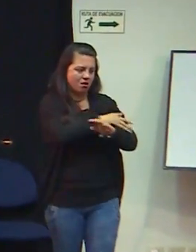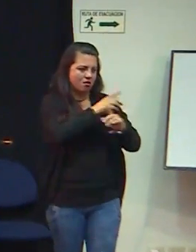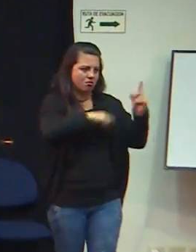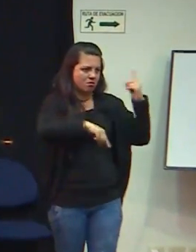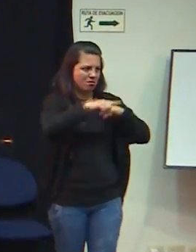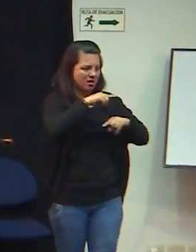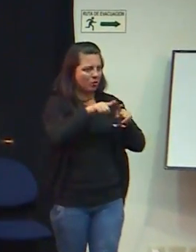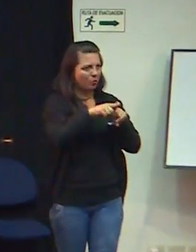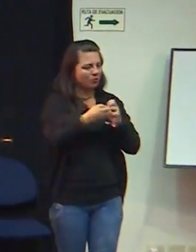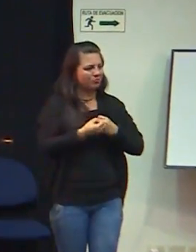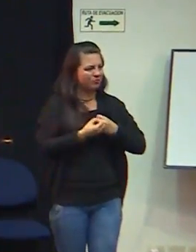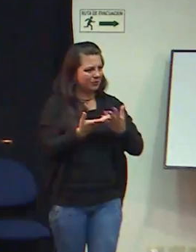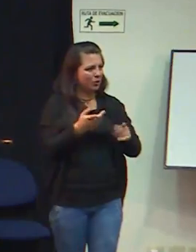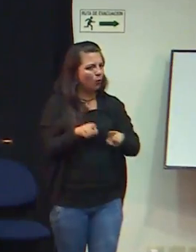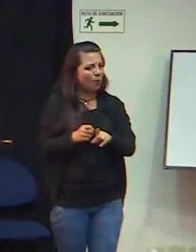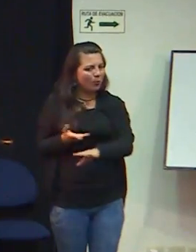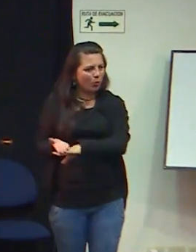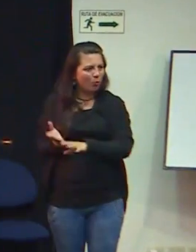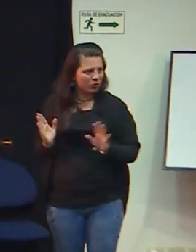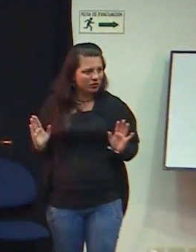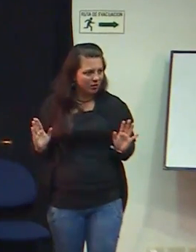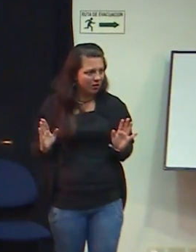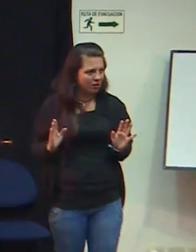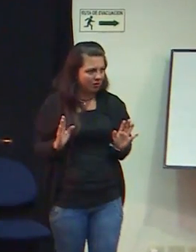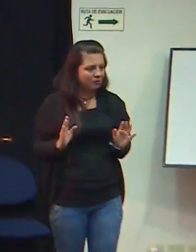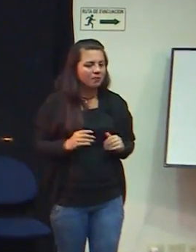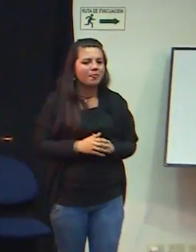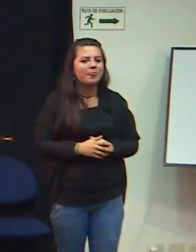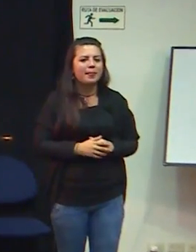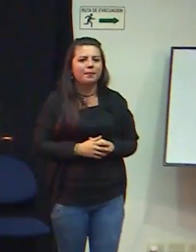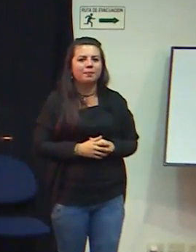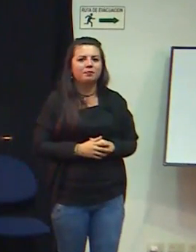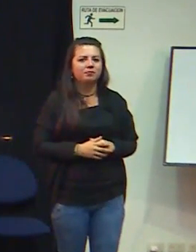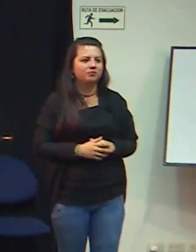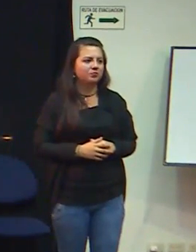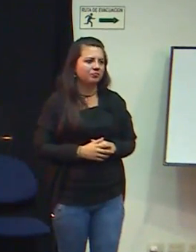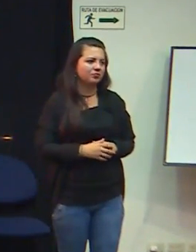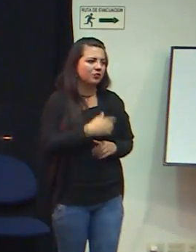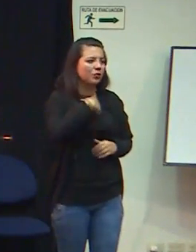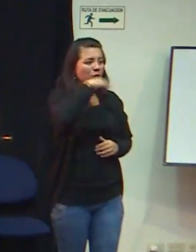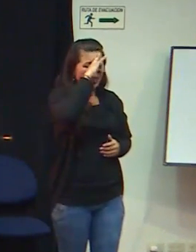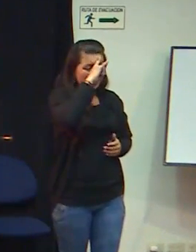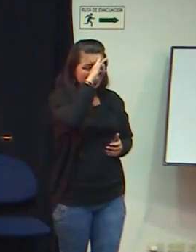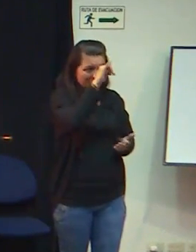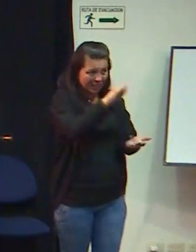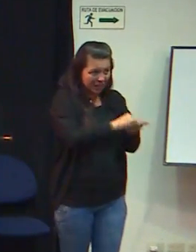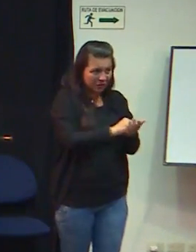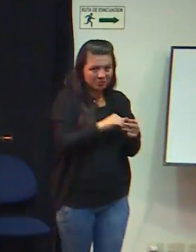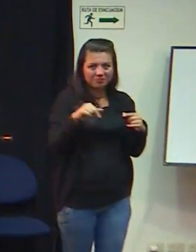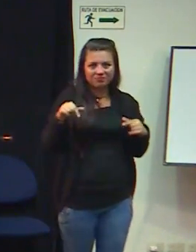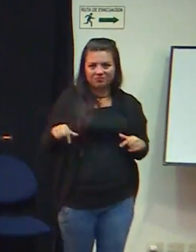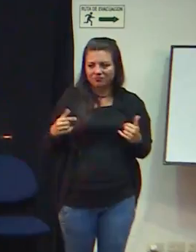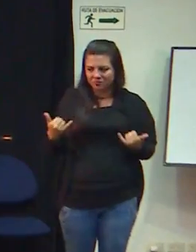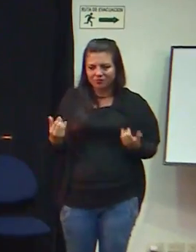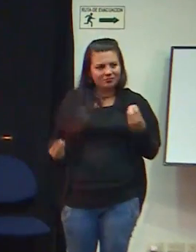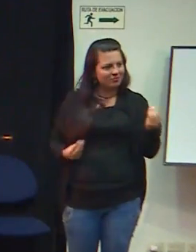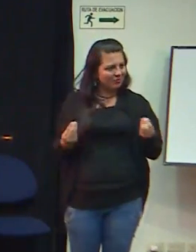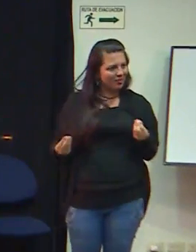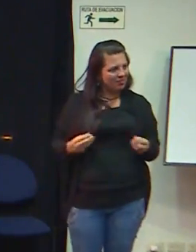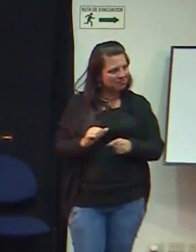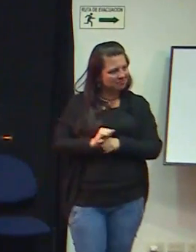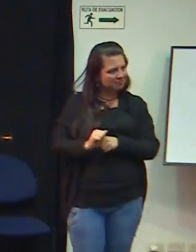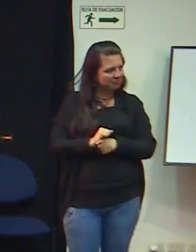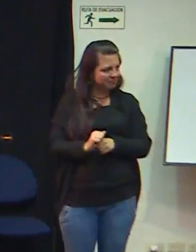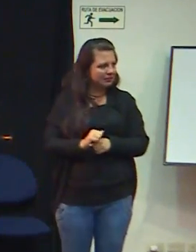quería como manifestar como propuesta, ¿sí? Y yo creo que estos ejercicios que estamos haciendo hoy nos invitan a